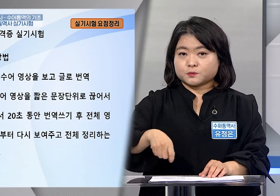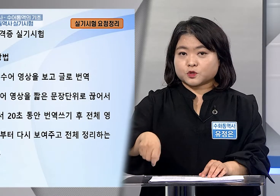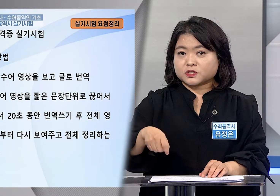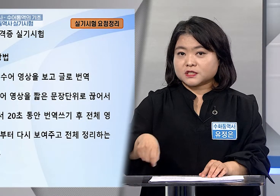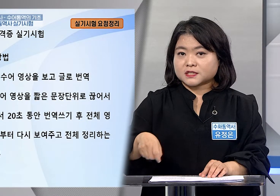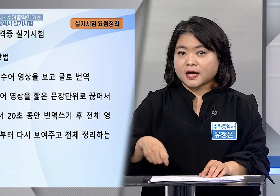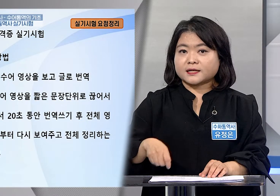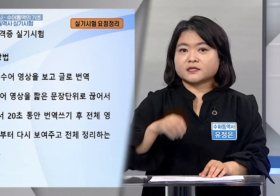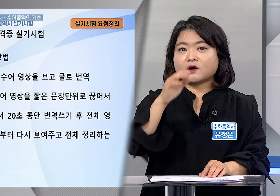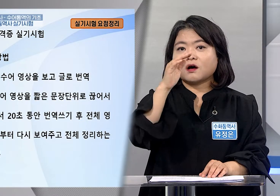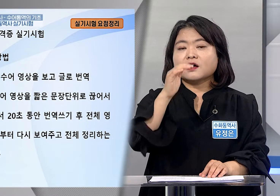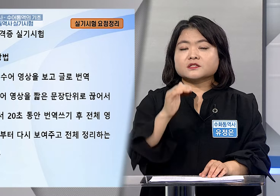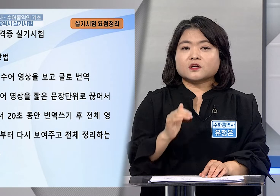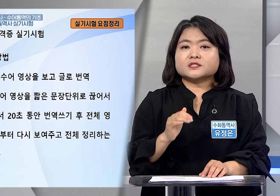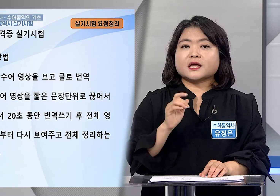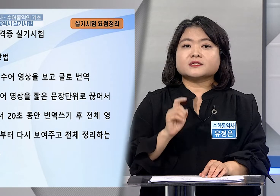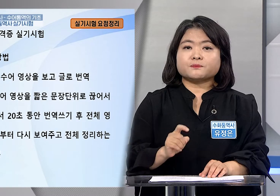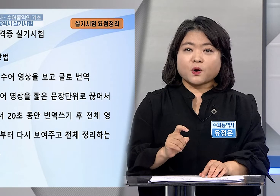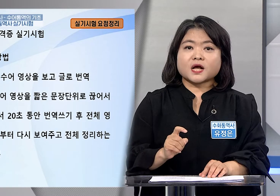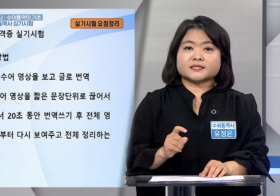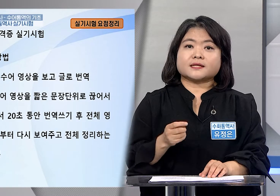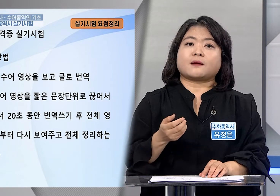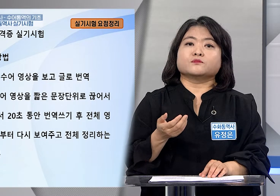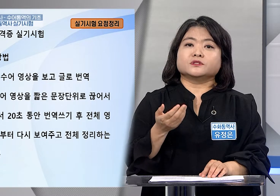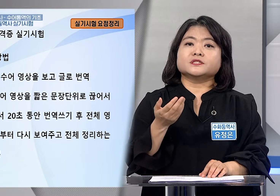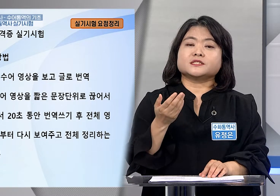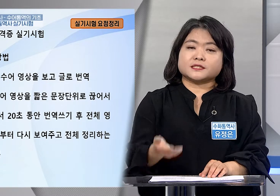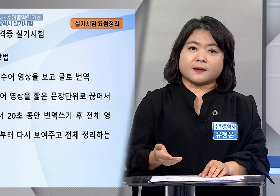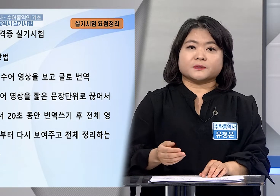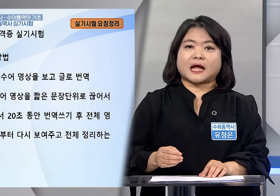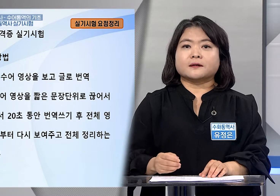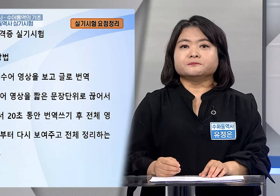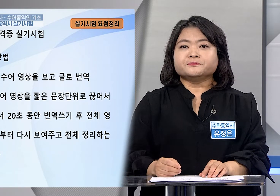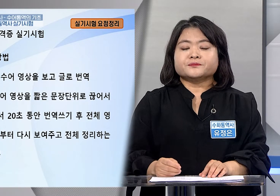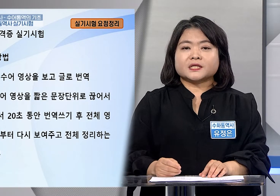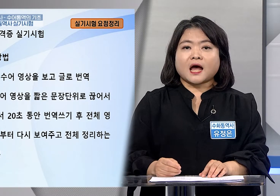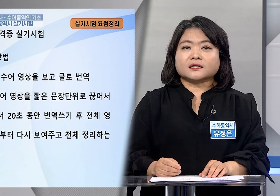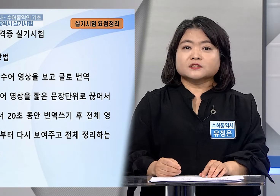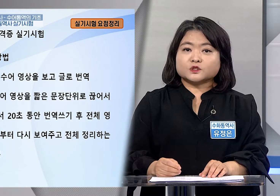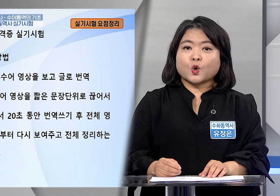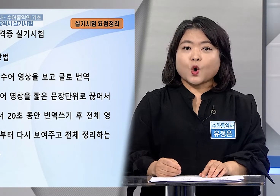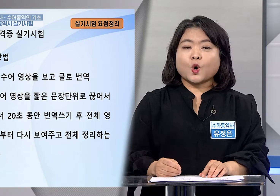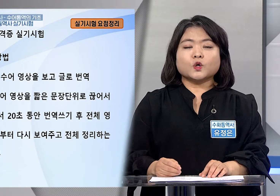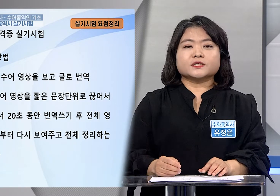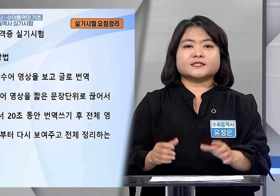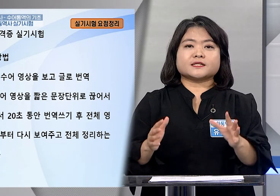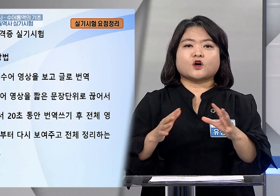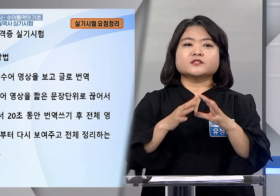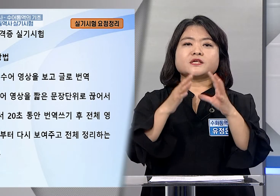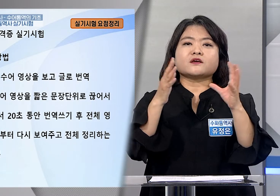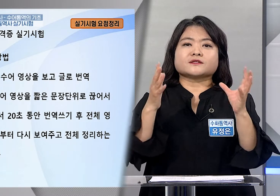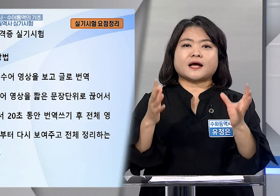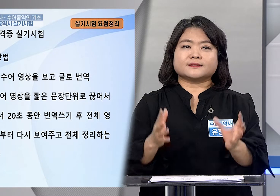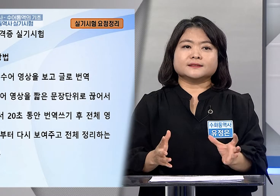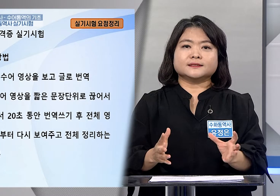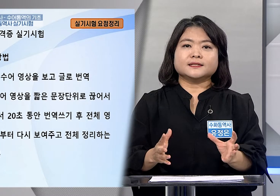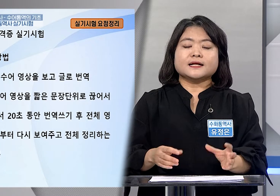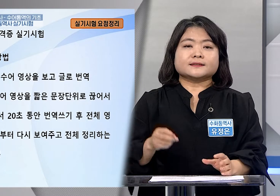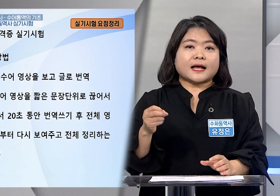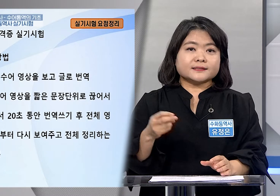쓰는 시간 해서 전체 10번까지의 단문을 제시합니다. 자, 그리고 이제 전체 영상을 다시 한